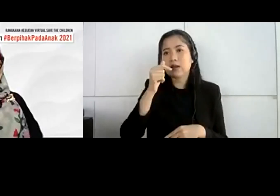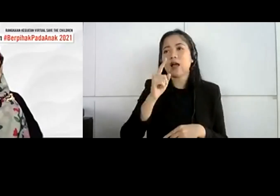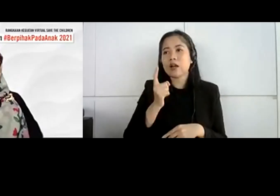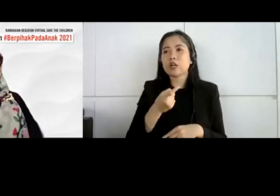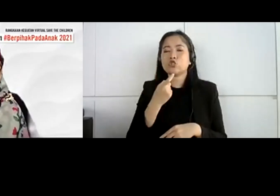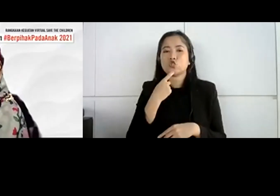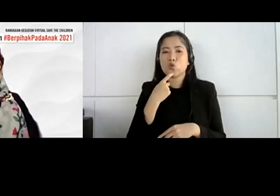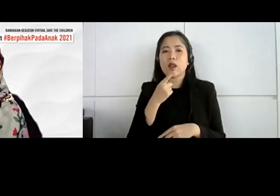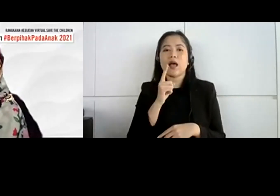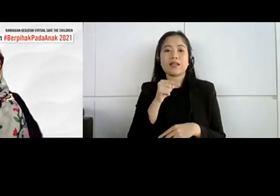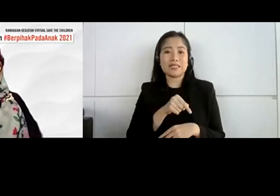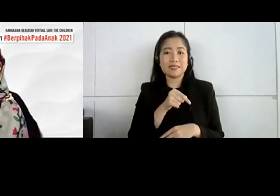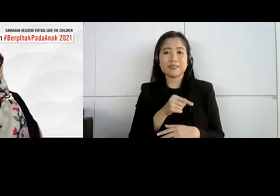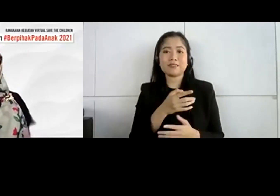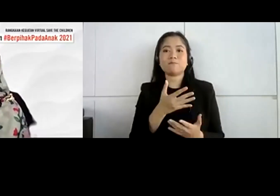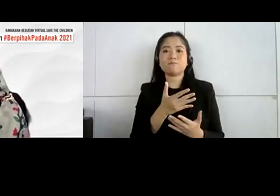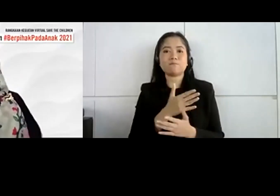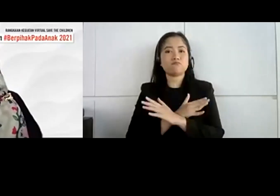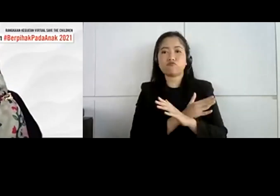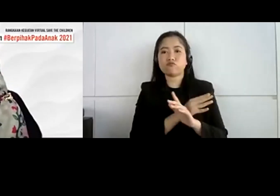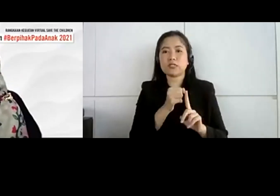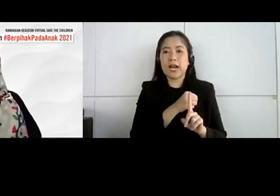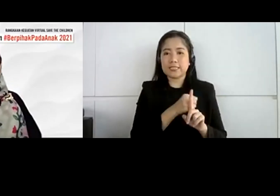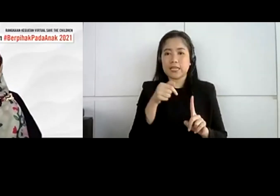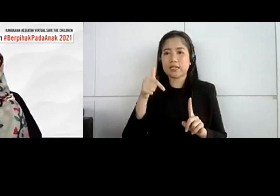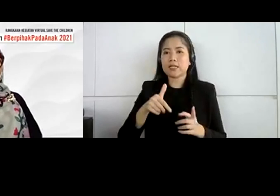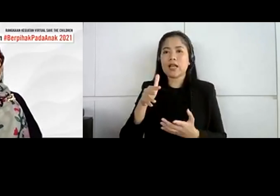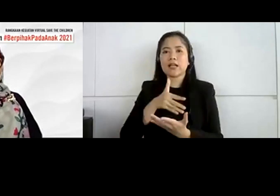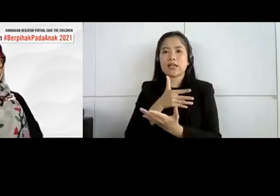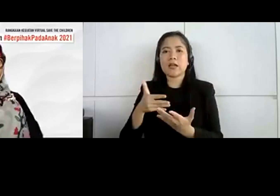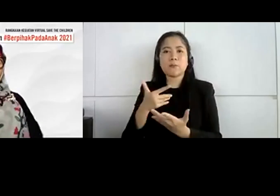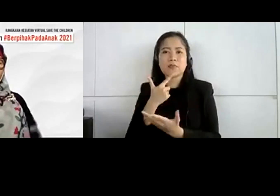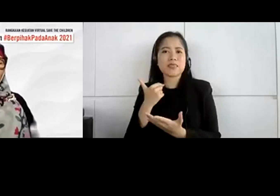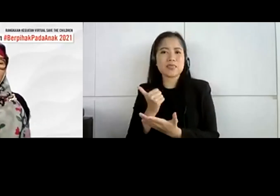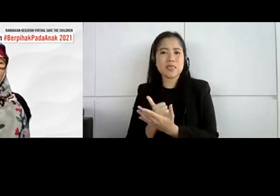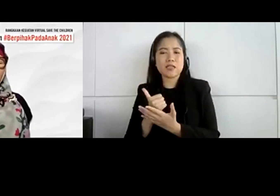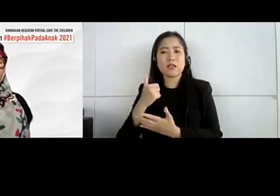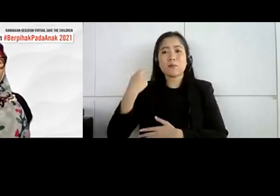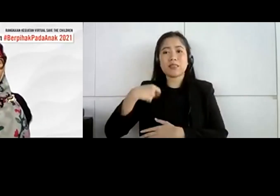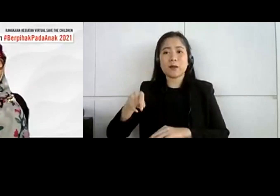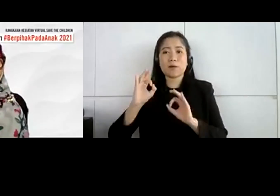kekerasan yang menjadi agenda penting Kementerian Pendidikan untuk